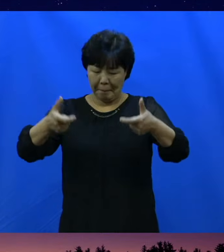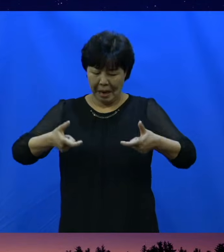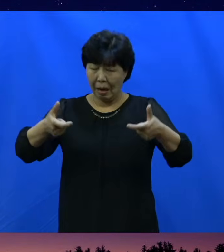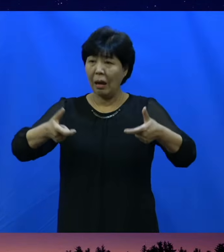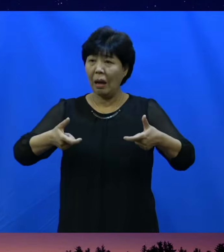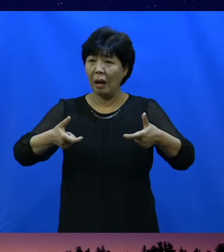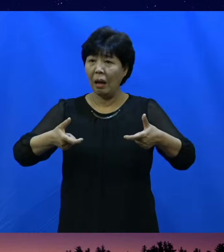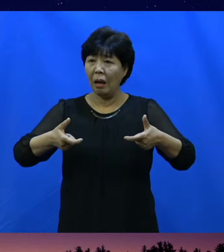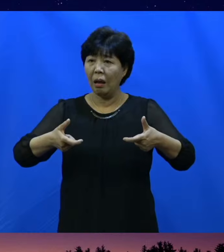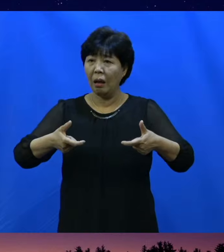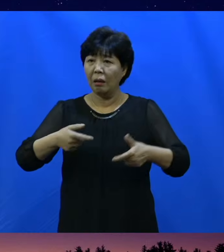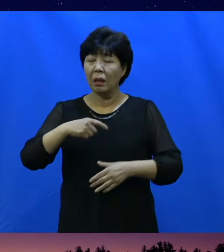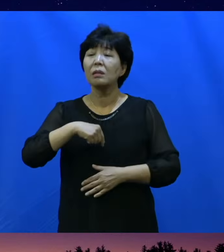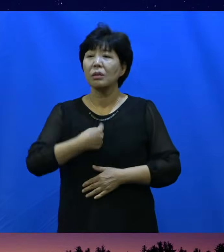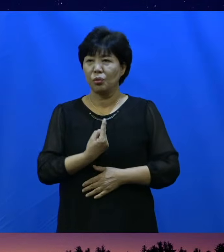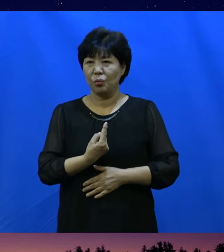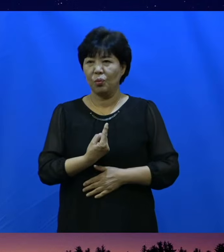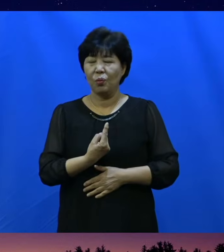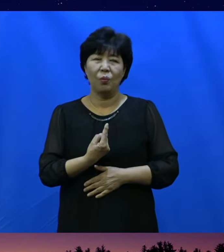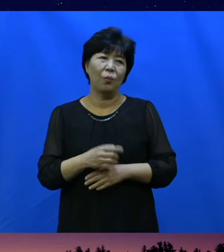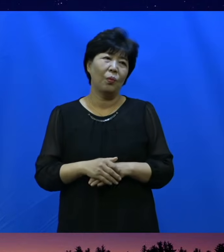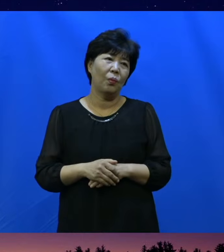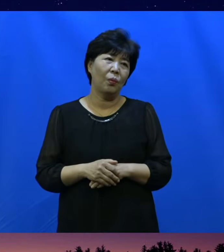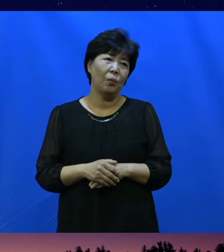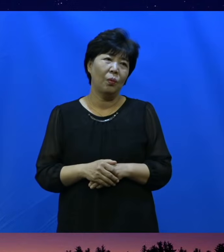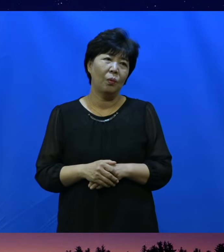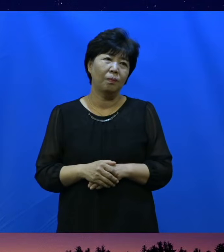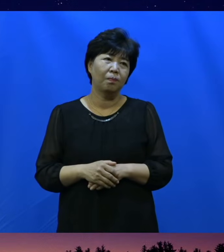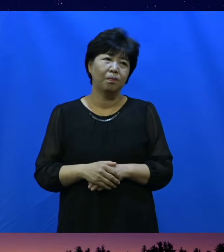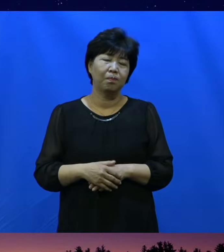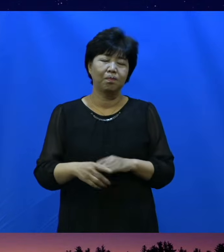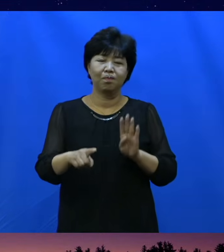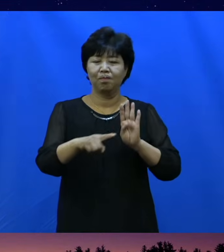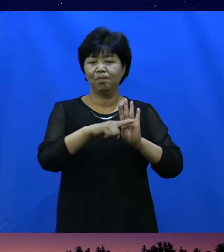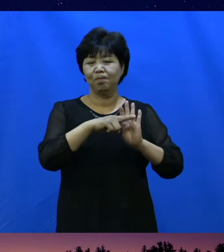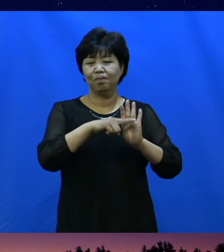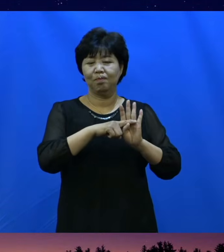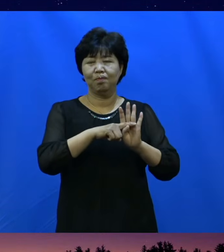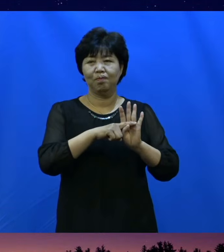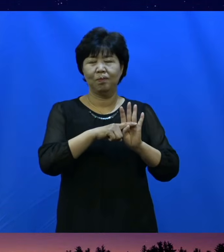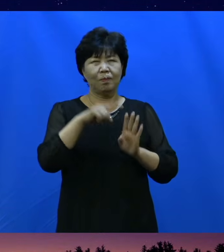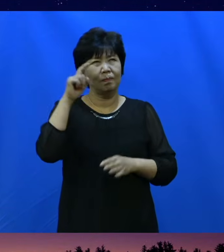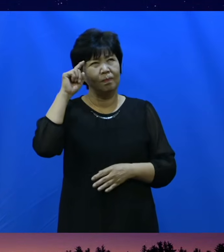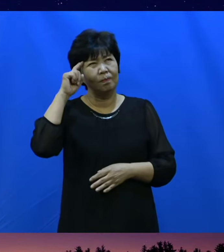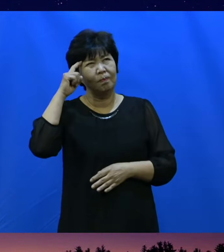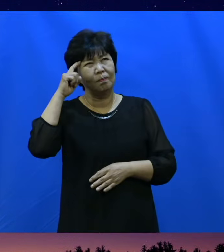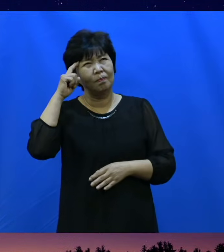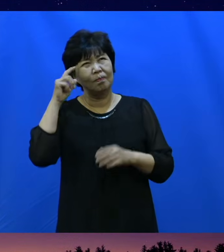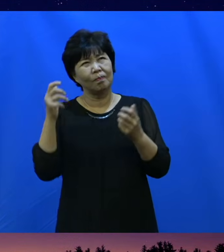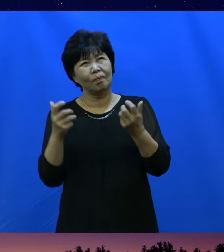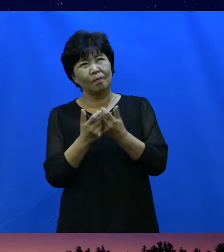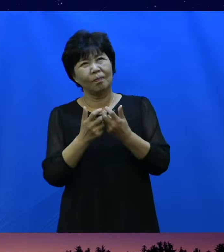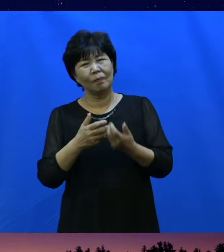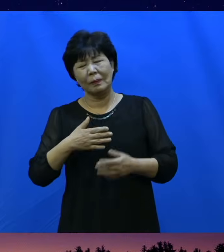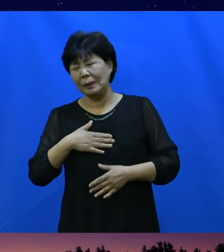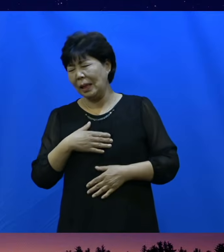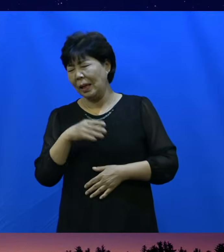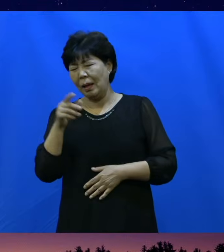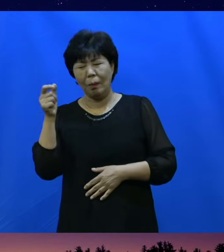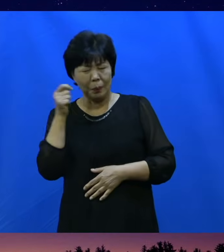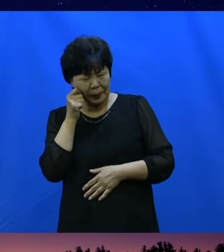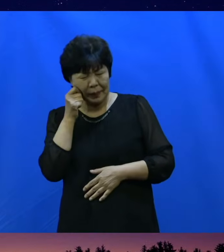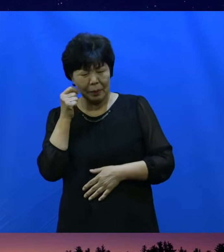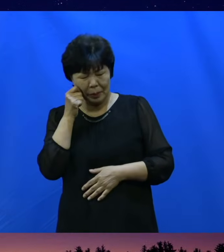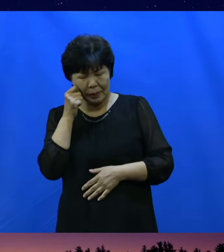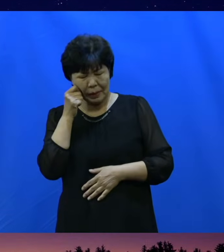판단하는 거예요. 이 부정적인 이야기들이 자꾸 내 안에서 들려오는 거예요. 이제 나는 아무것도 할 수 없다. 나는 형편없는